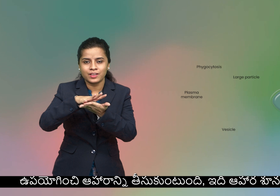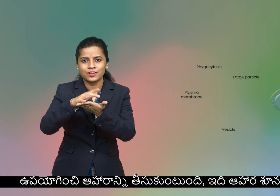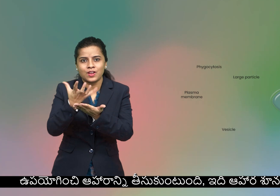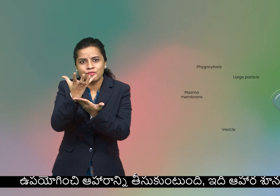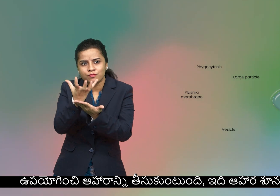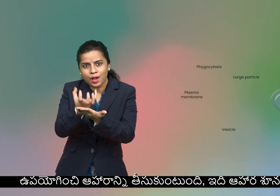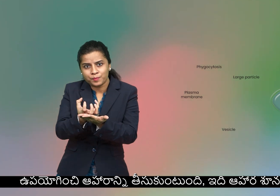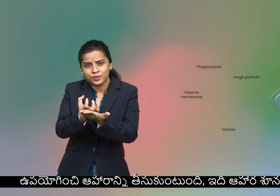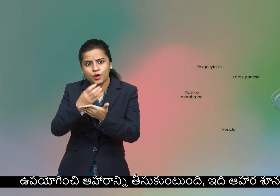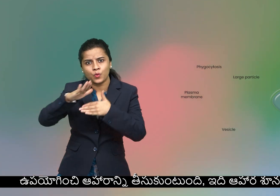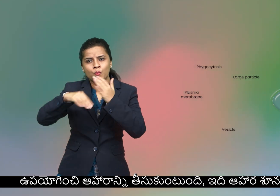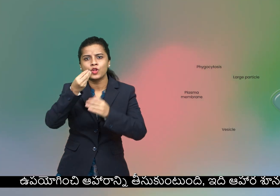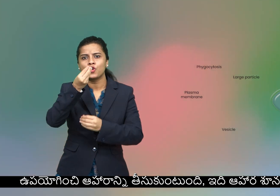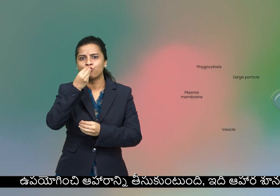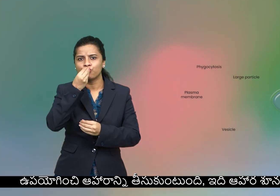శూన్యతను ఏర్పరుస్తుంది.